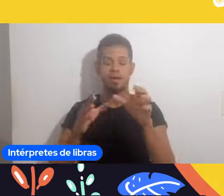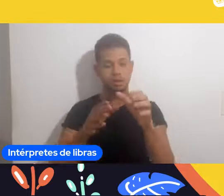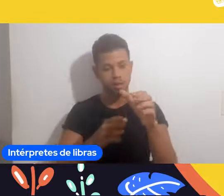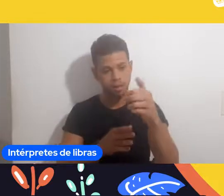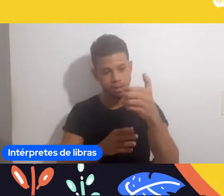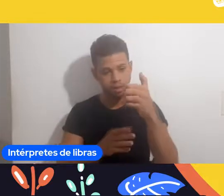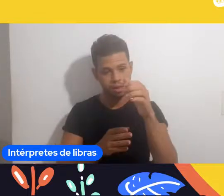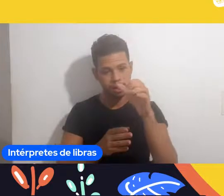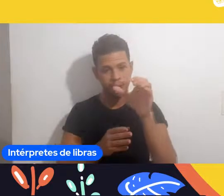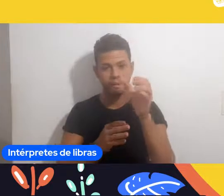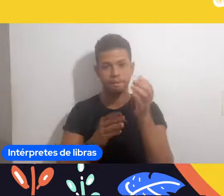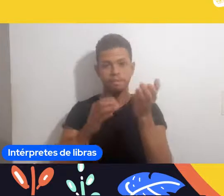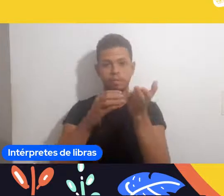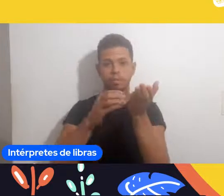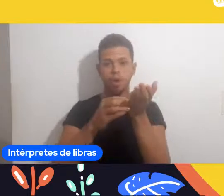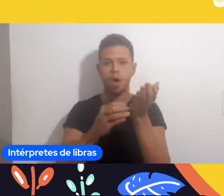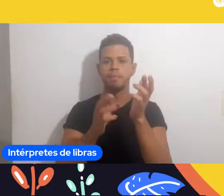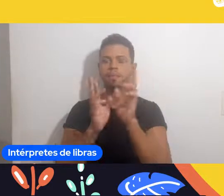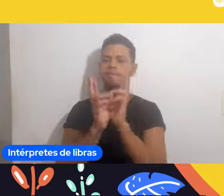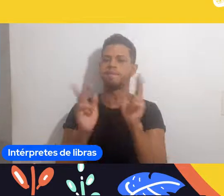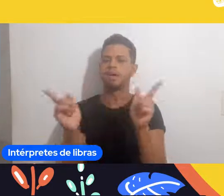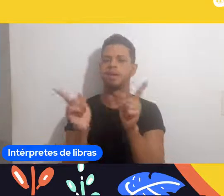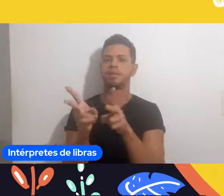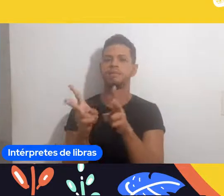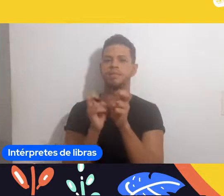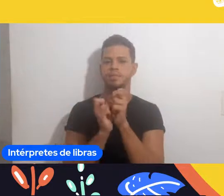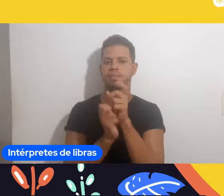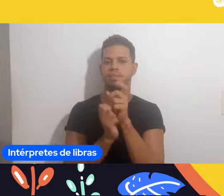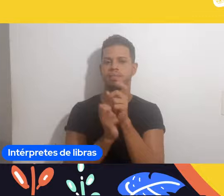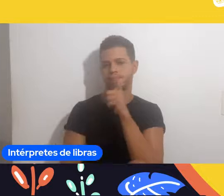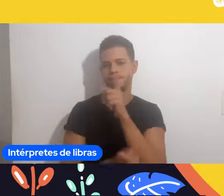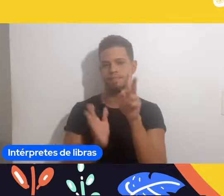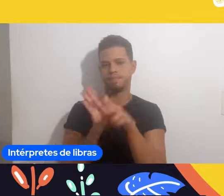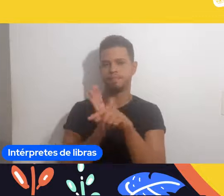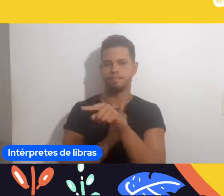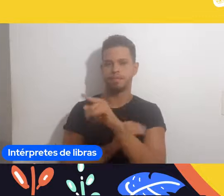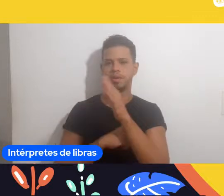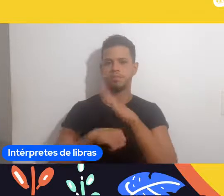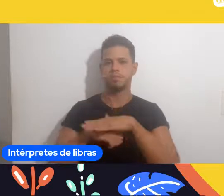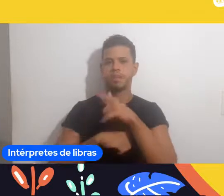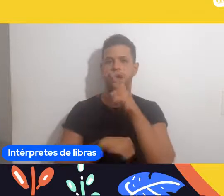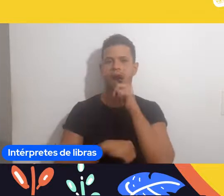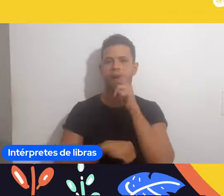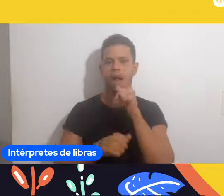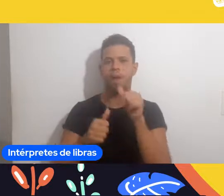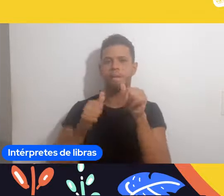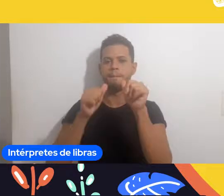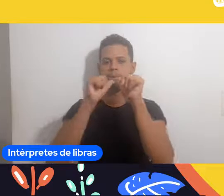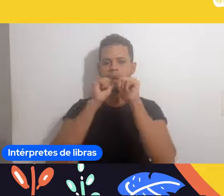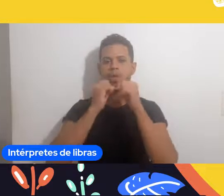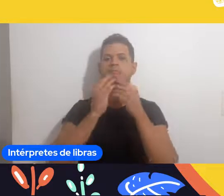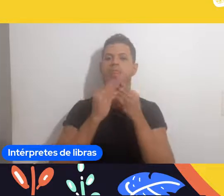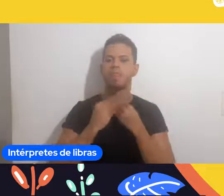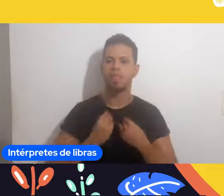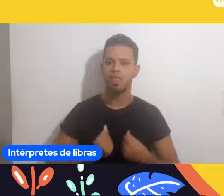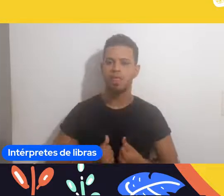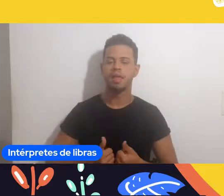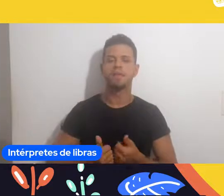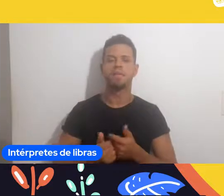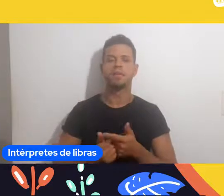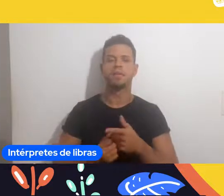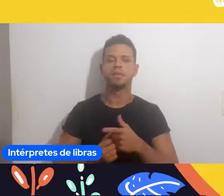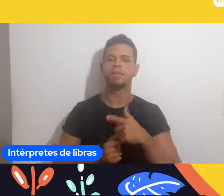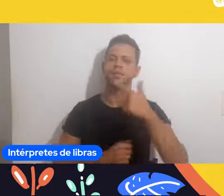dessa caneca, que ela consiga por ela mesma tomar sua água, que vai derramar, que da outra vez ela vai